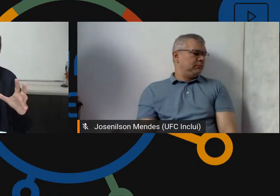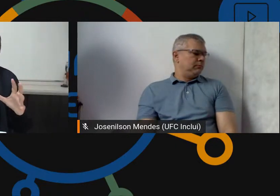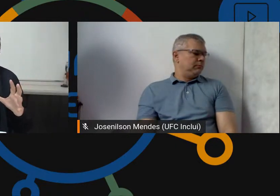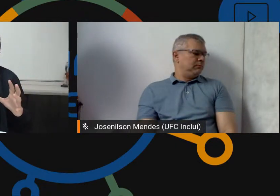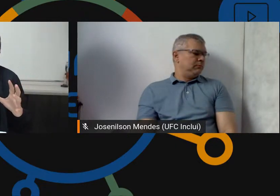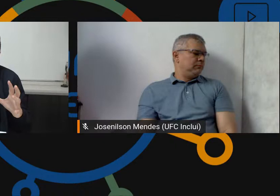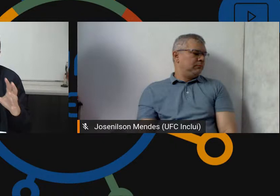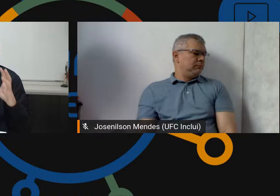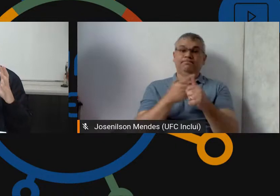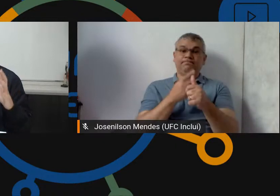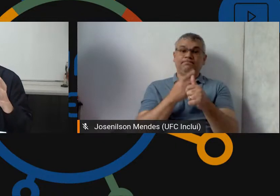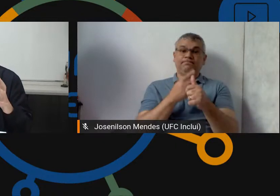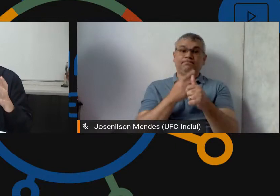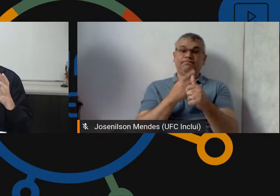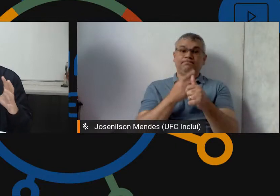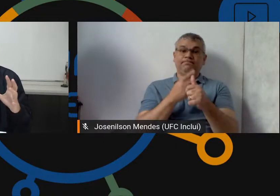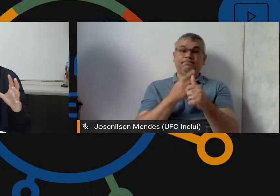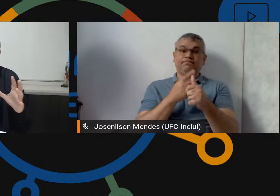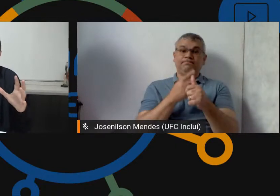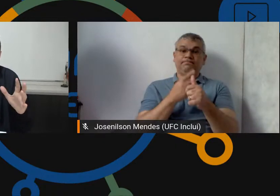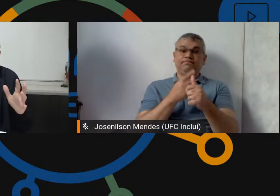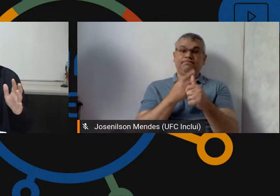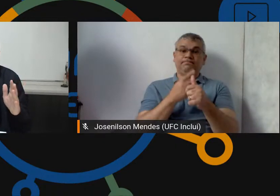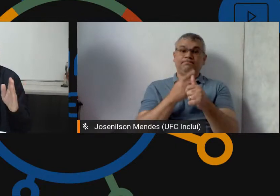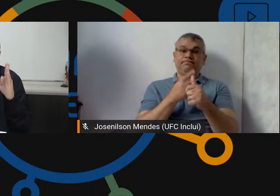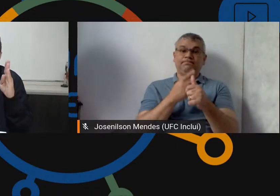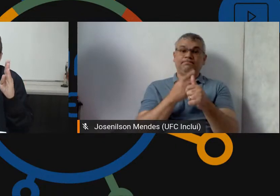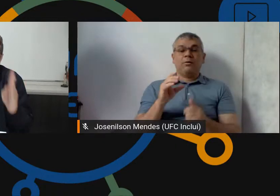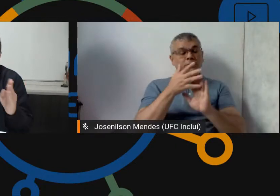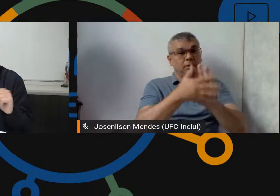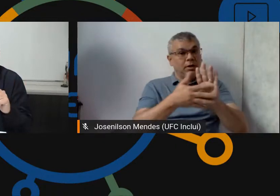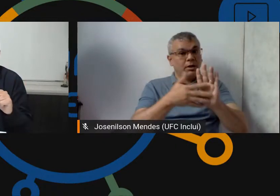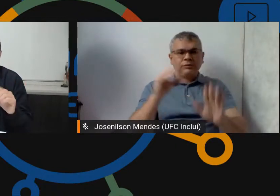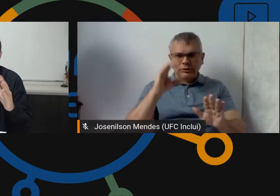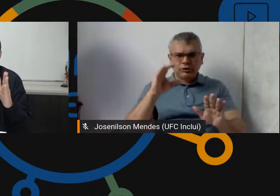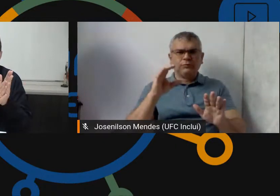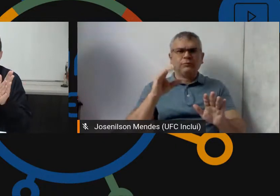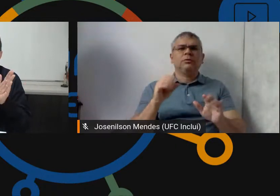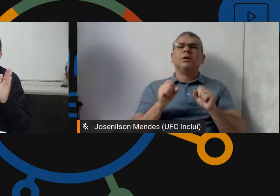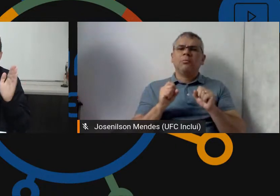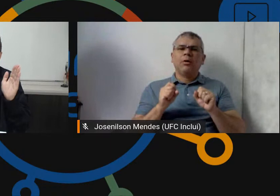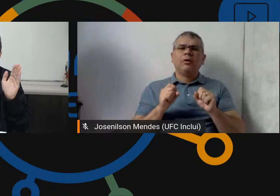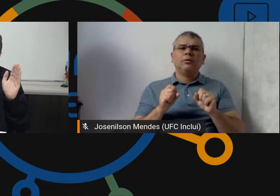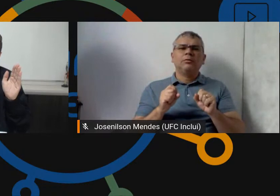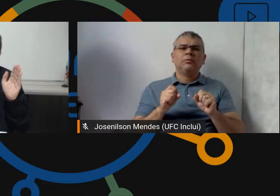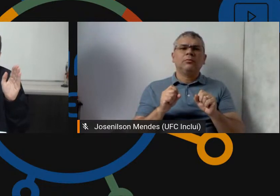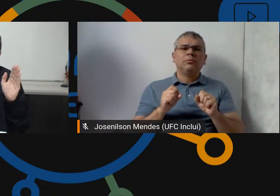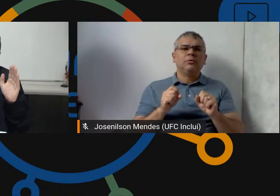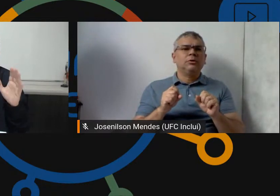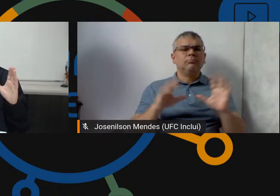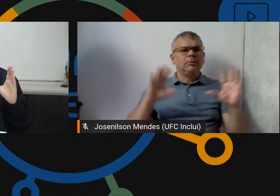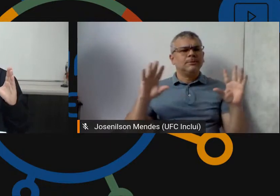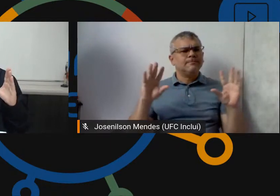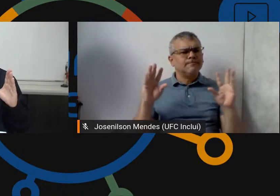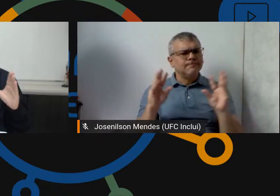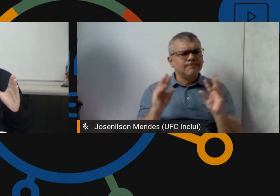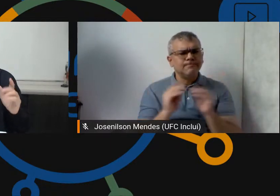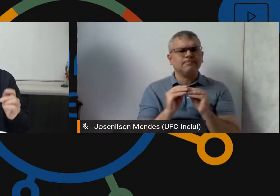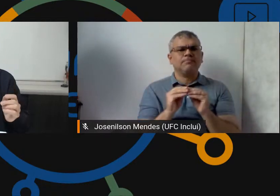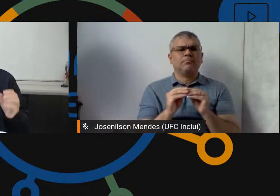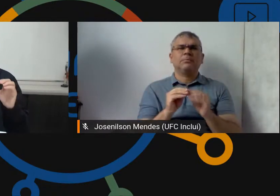sintético. Sintético, ele pode ser desde um texto de uma página até um texto de muitas páginas.